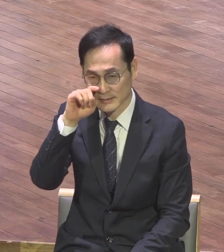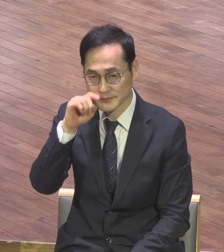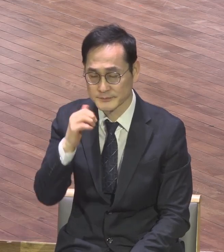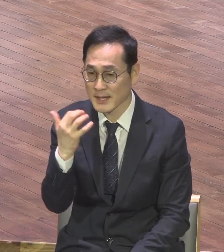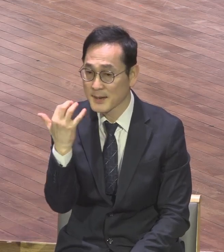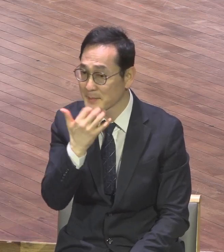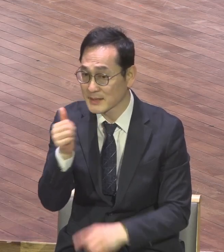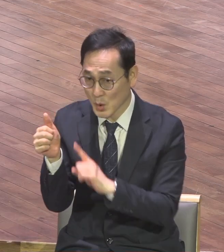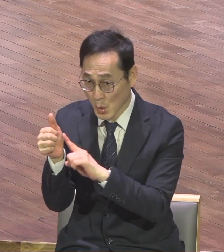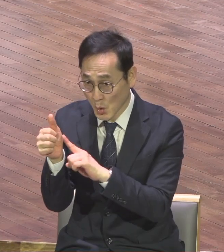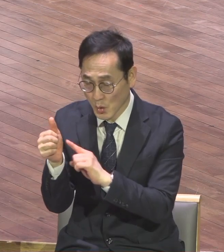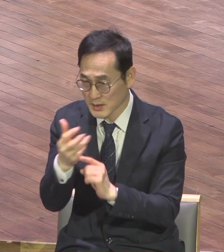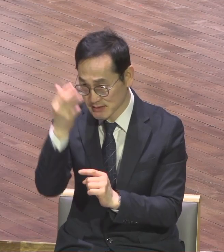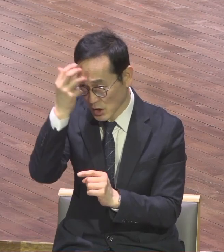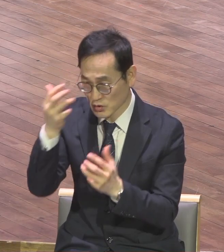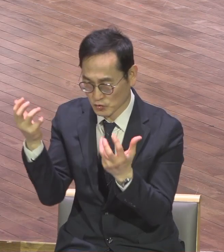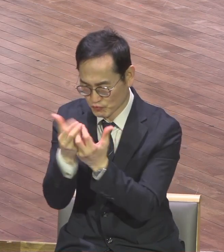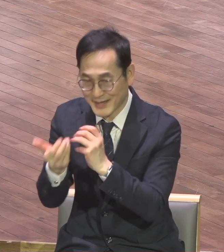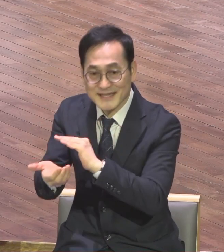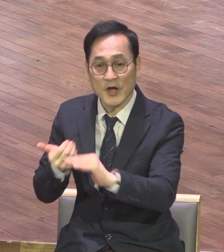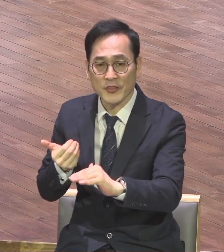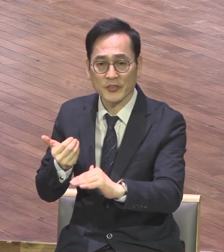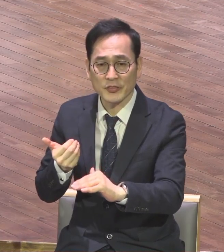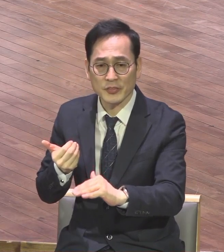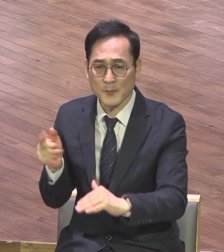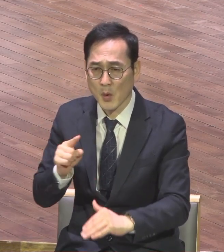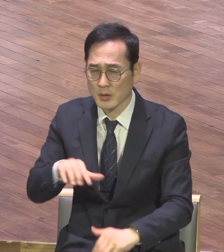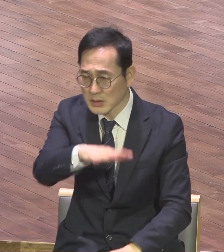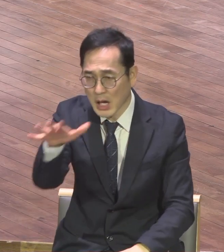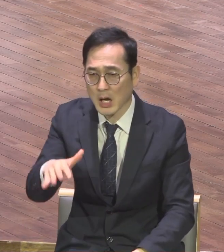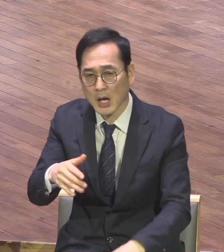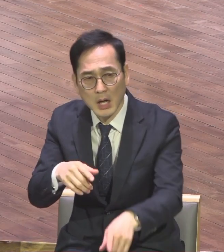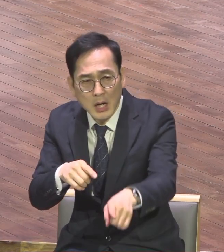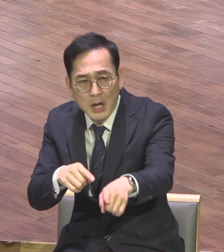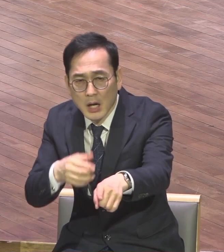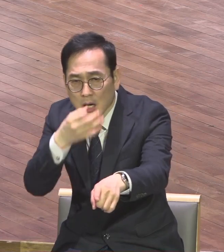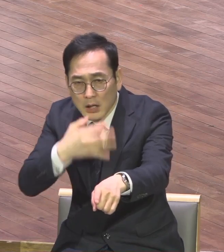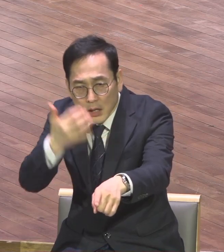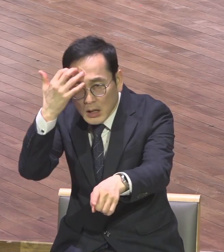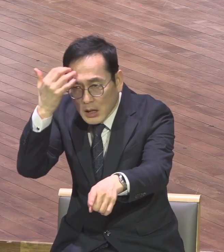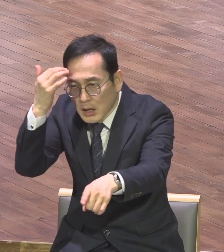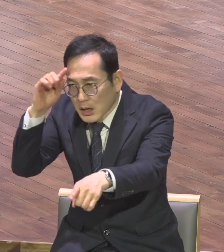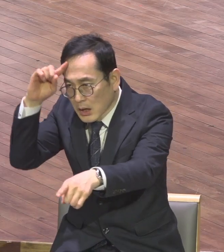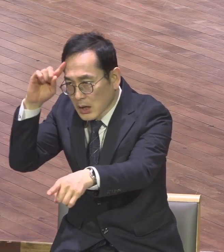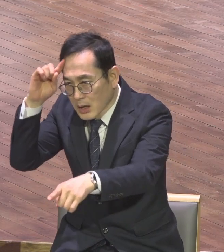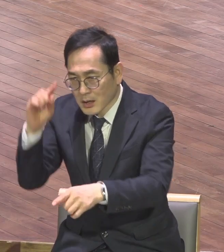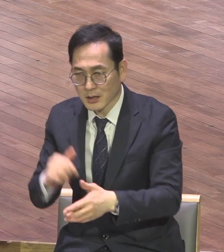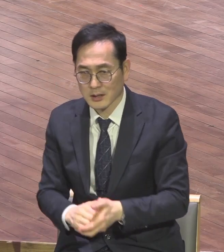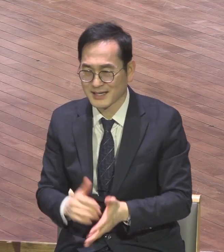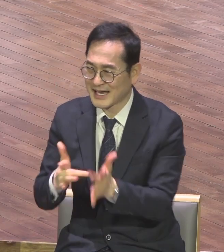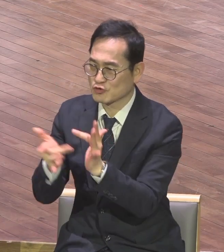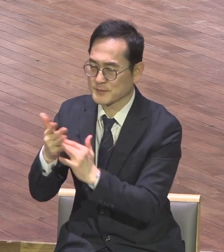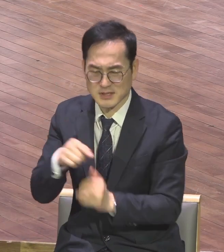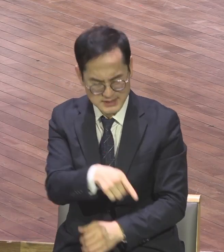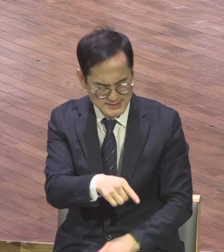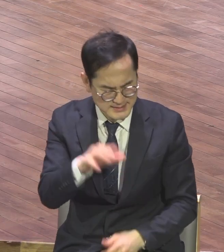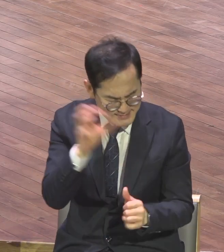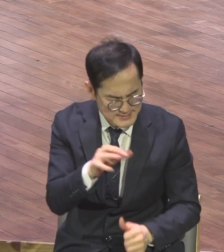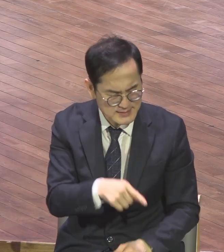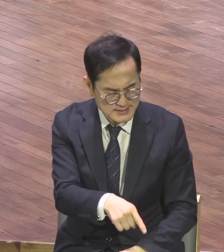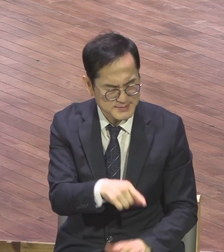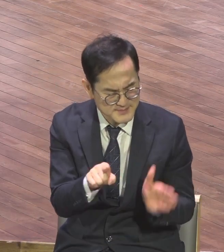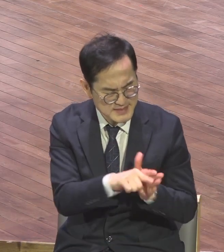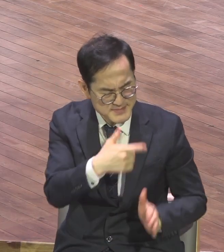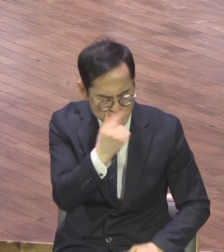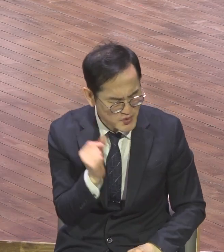베드로에게 성령 충만 이전에는요 모든 그 장애물이었어요. 베드로 예수님이 책망도 많이 들었어요. 고증도 많이